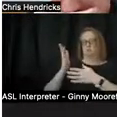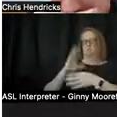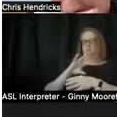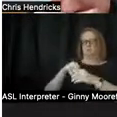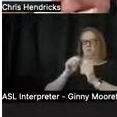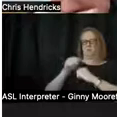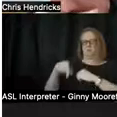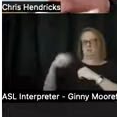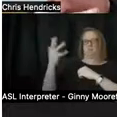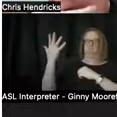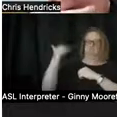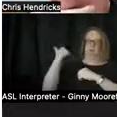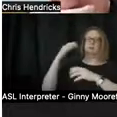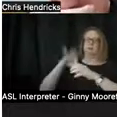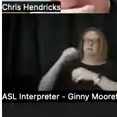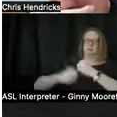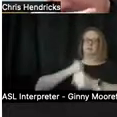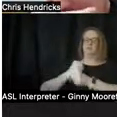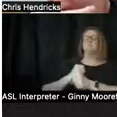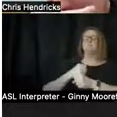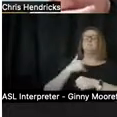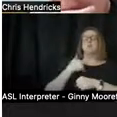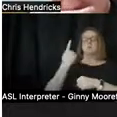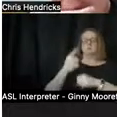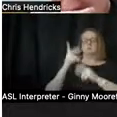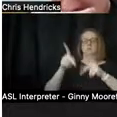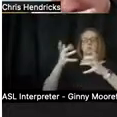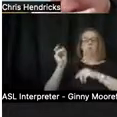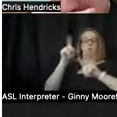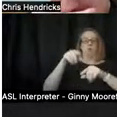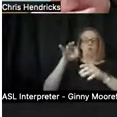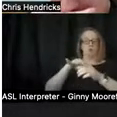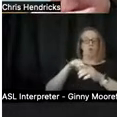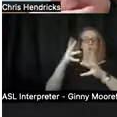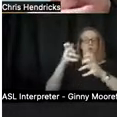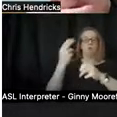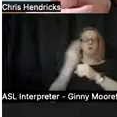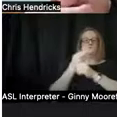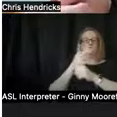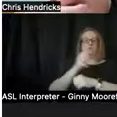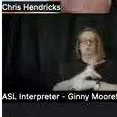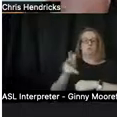deshability Rights había una persona que quería ir a votar y quería utilizar la opción esa de votar fuera